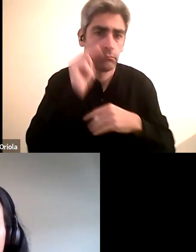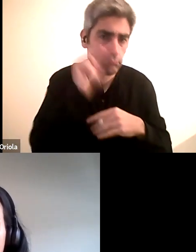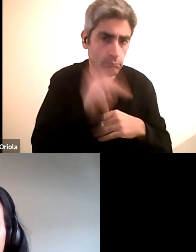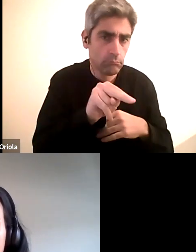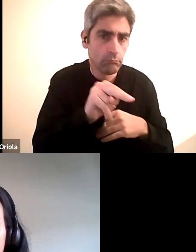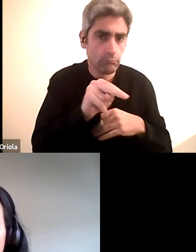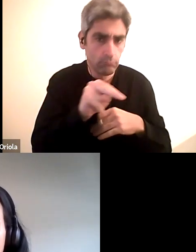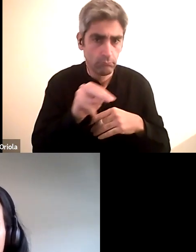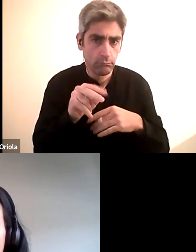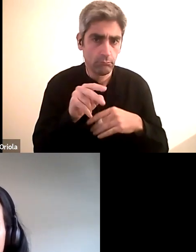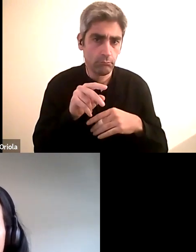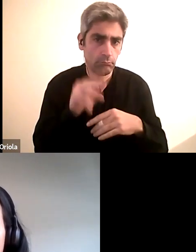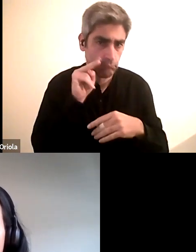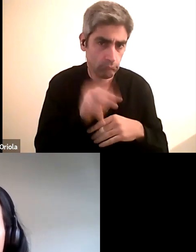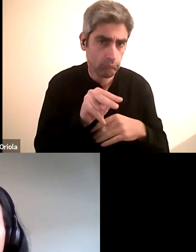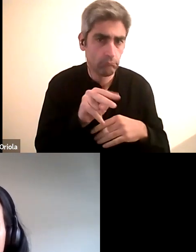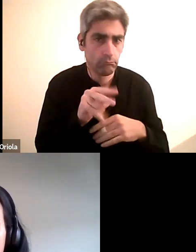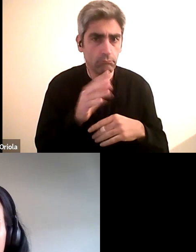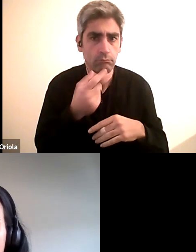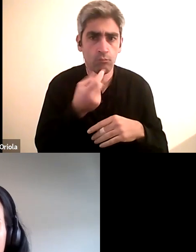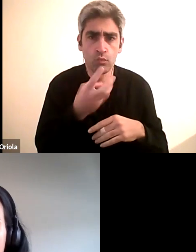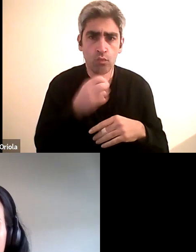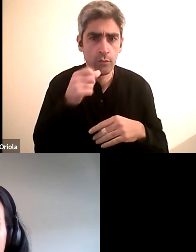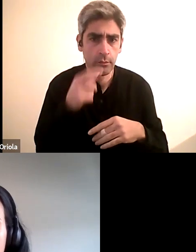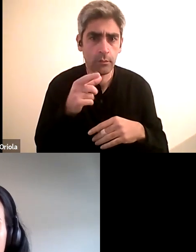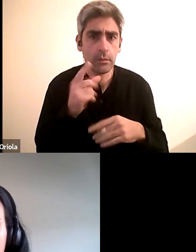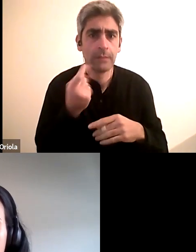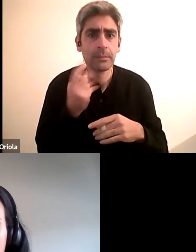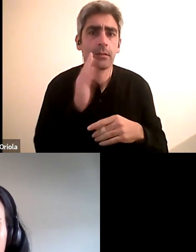e vai tantas vezes quantas for necessário